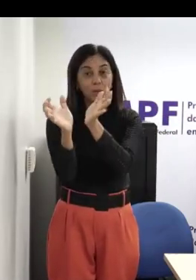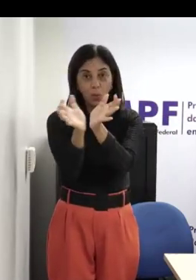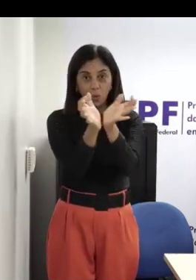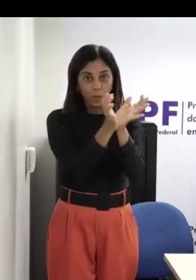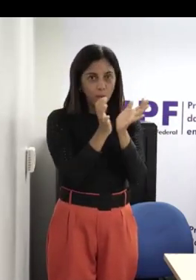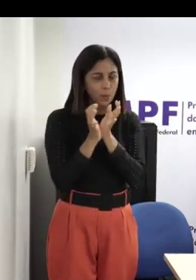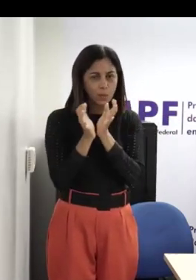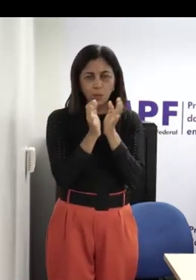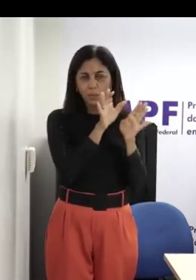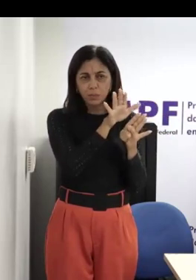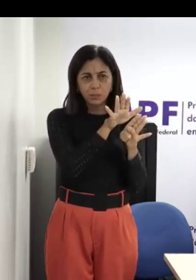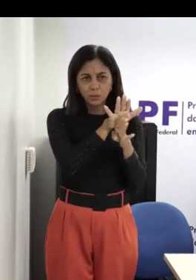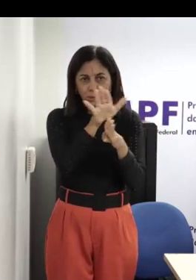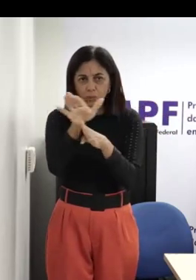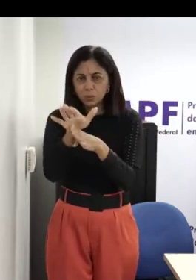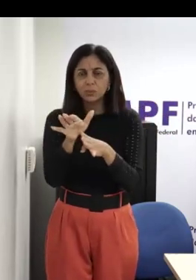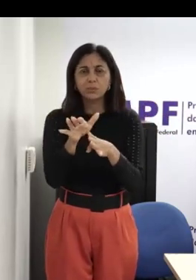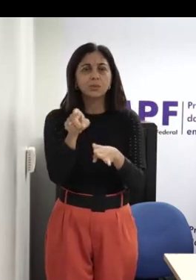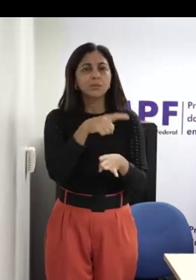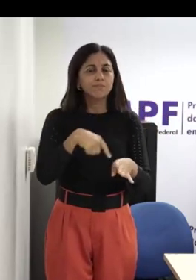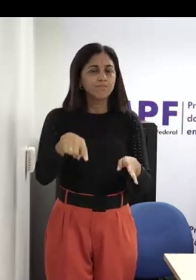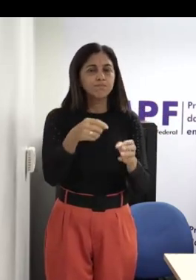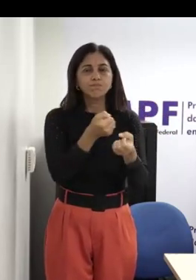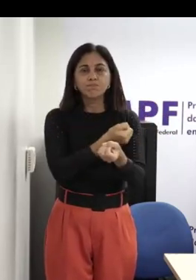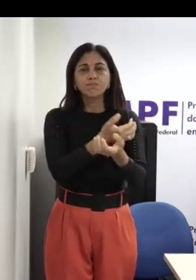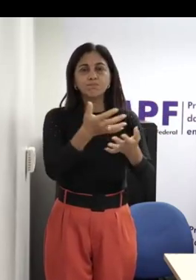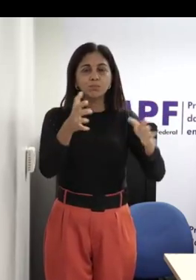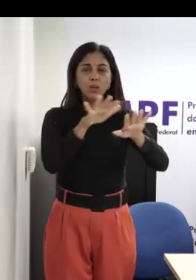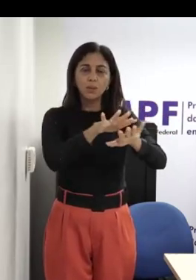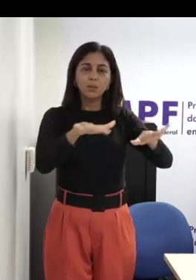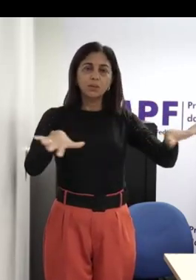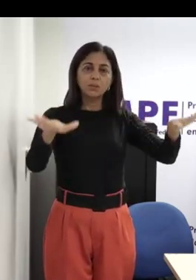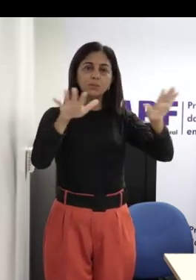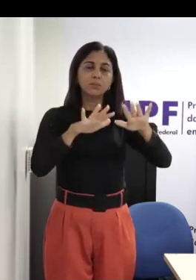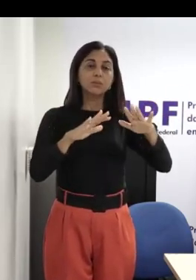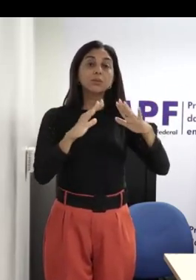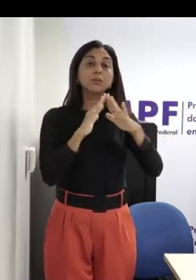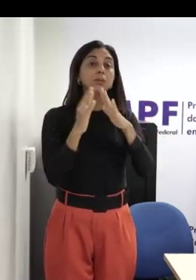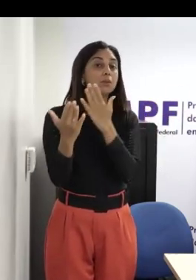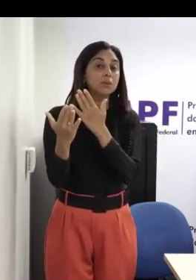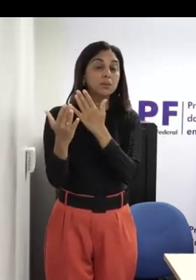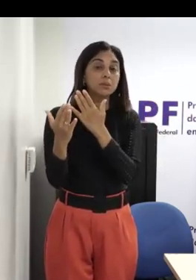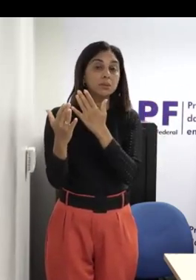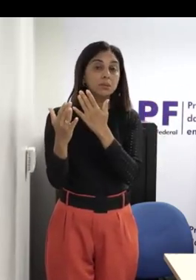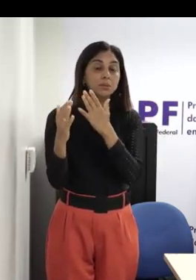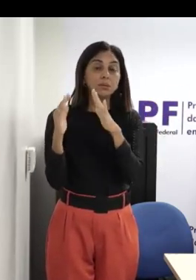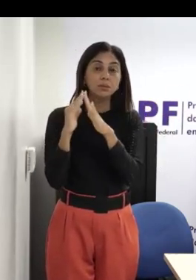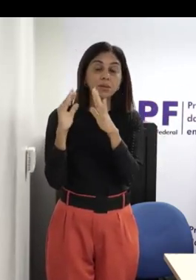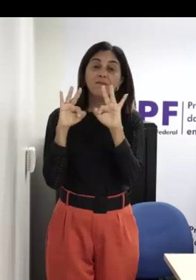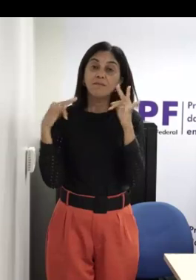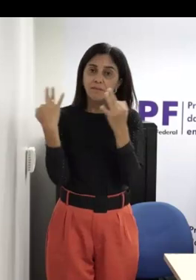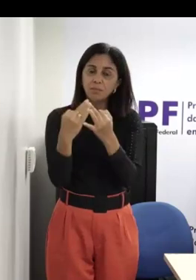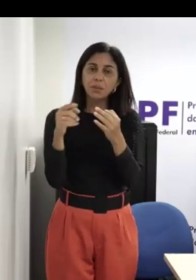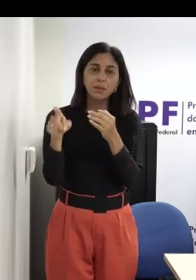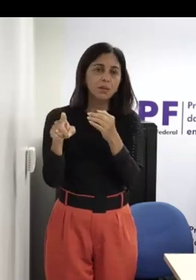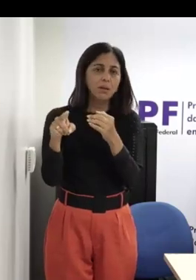muito grande né Nós temos um equipamento único de violência doméstica pouquíssimos m tem equipamento que atende somente